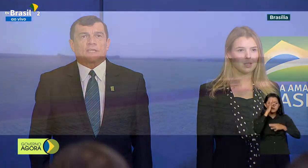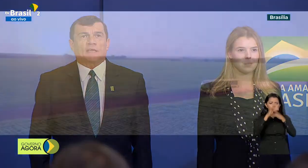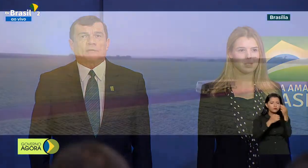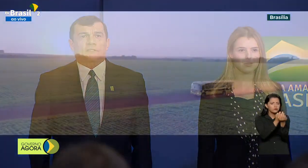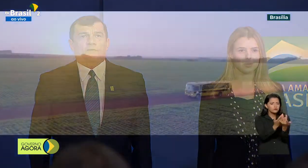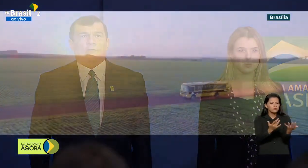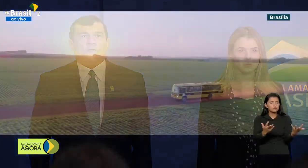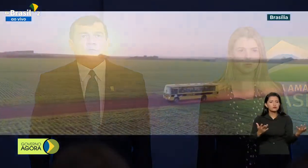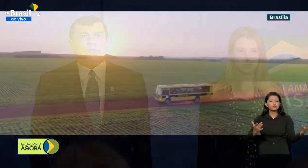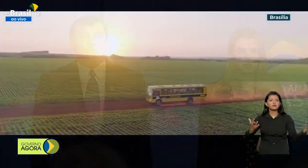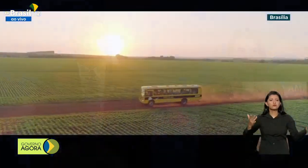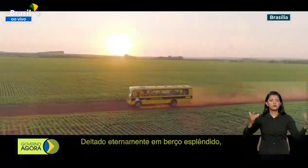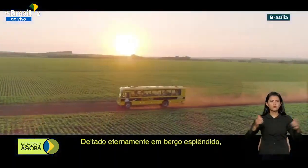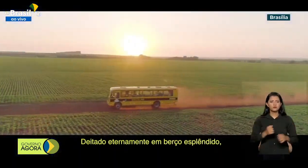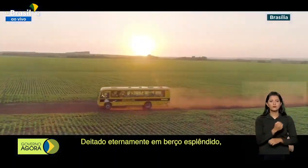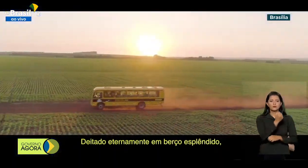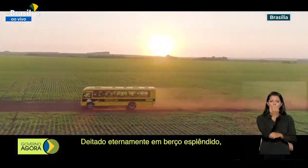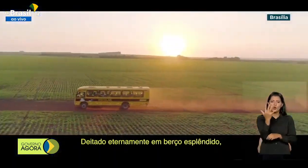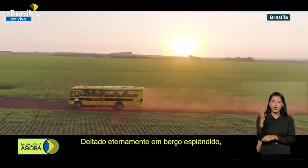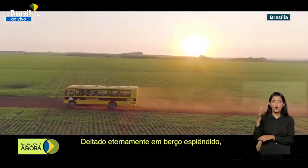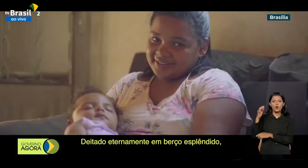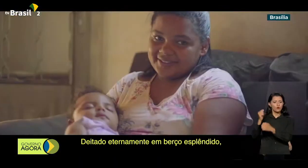E aí